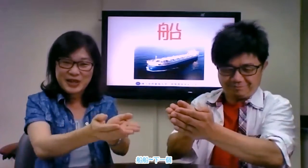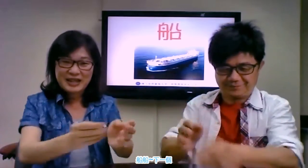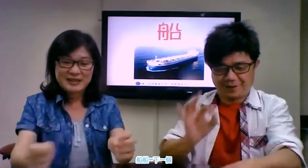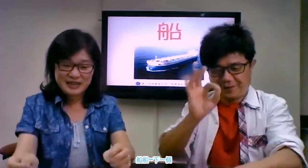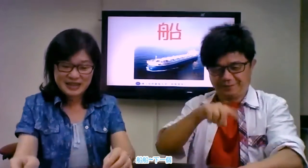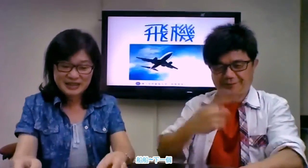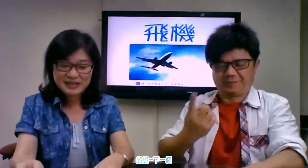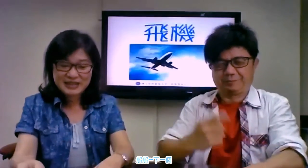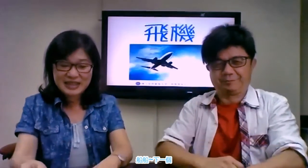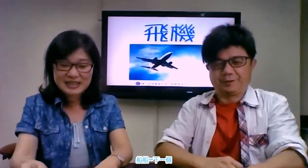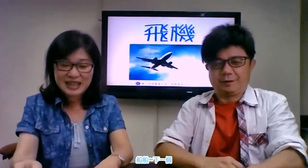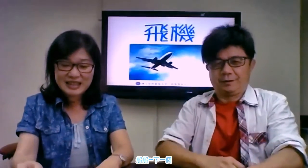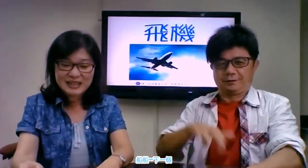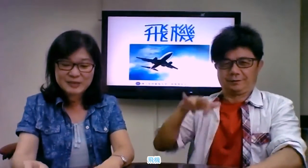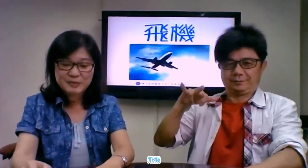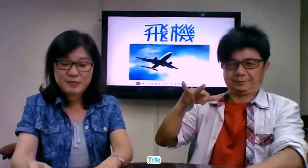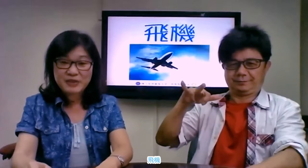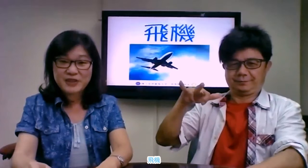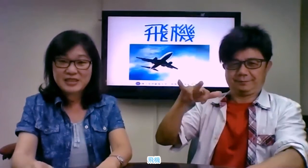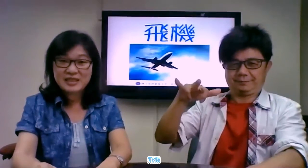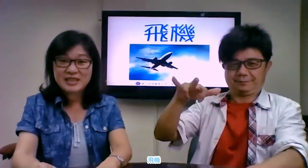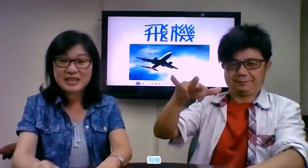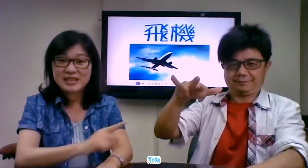船，好，下一个